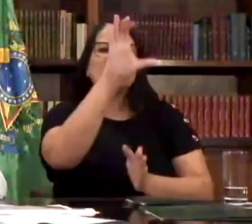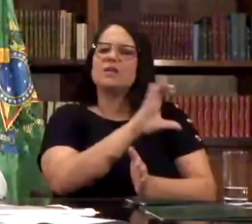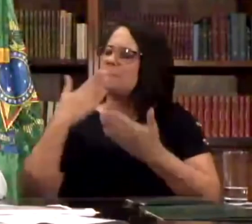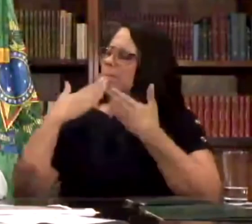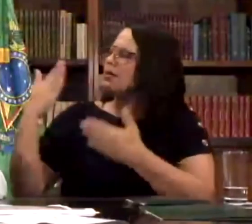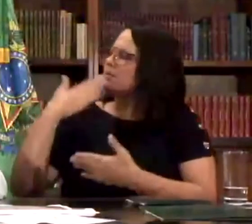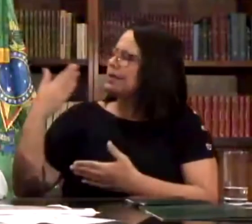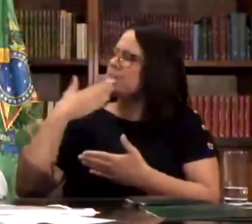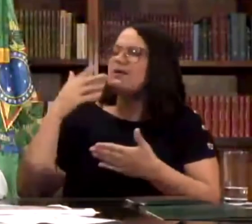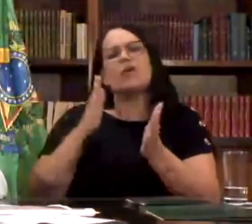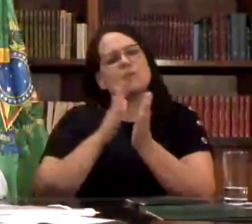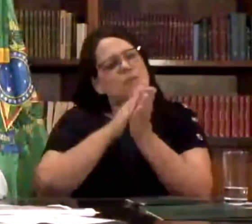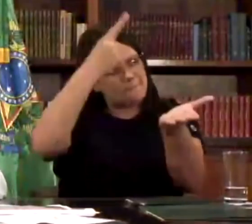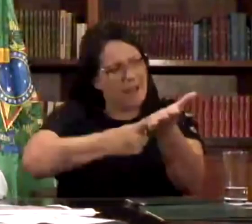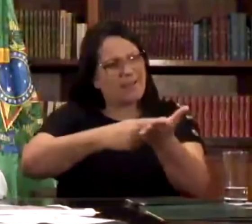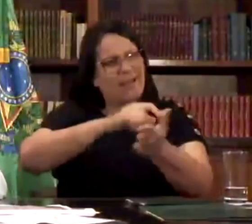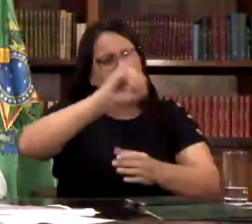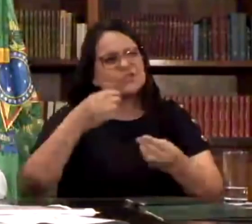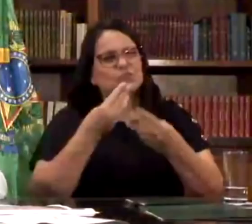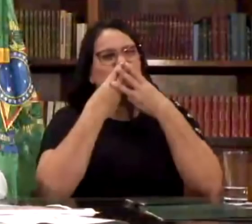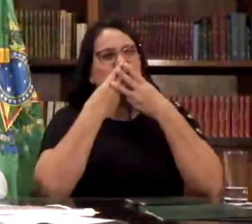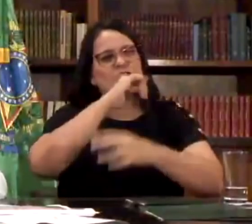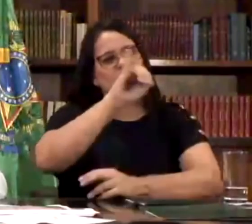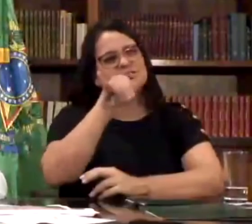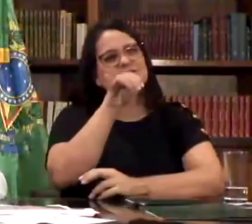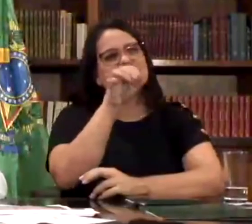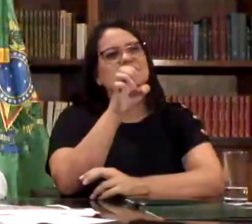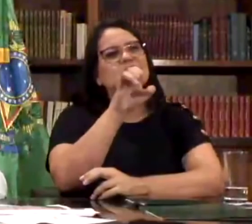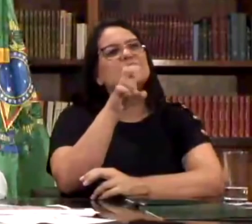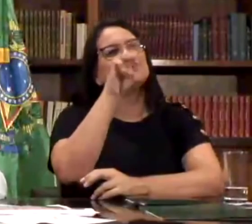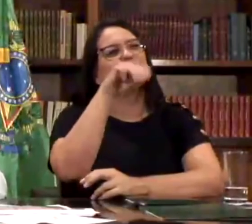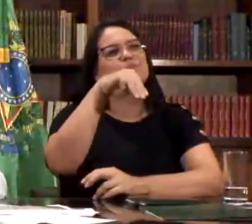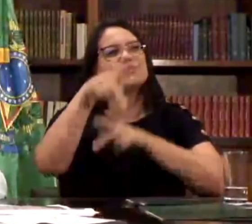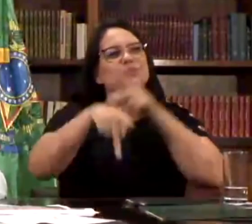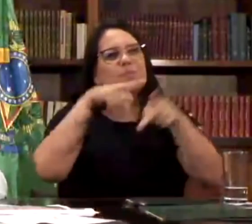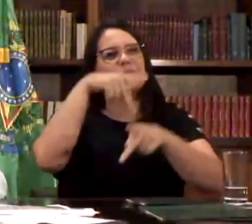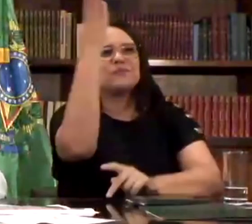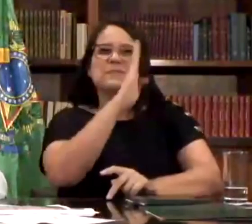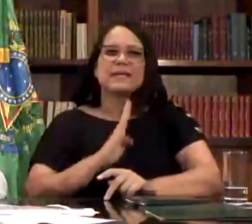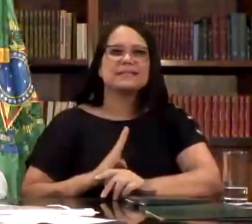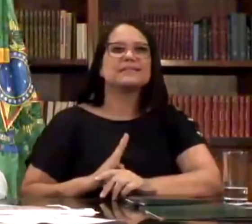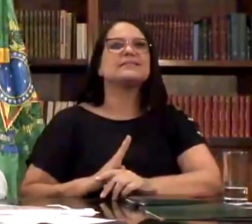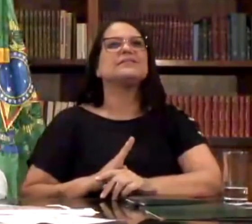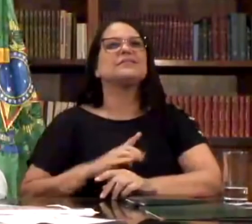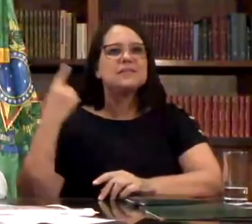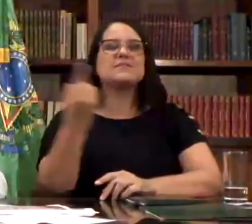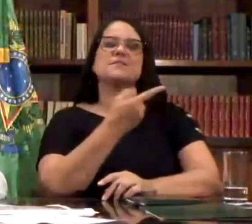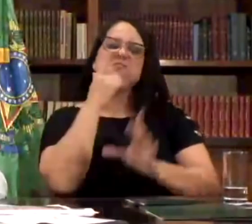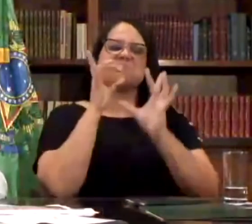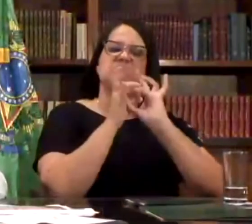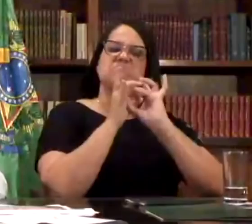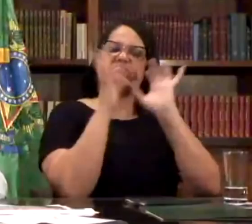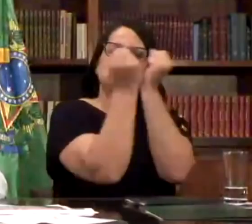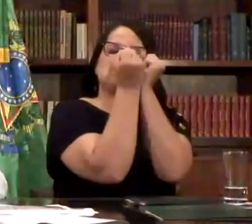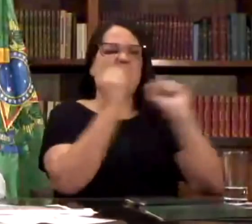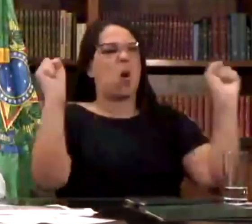tem pedido para mim, para que a gente possa aí marcar um dia de um jejum de todo o povo brasileiro, para a gente ficar livre desse